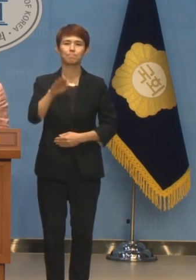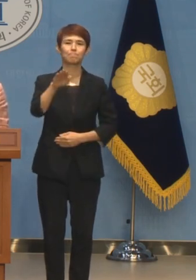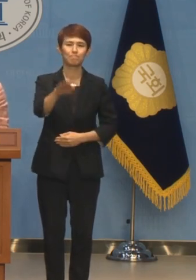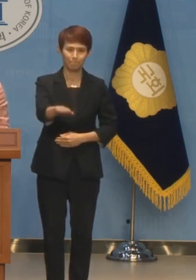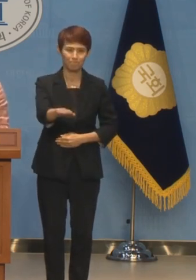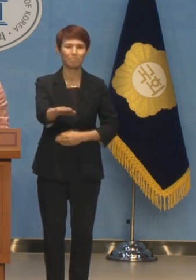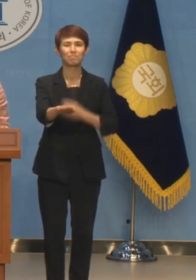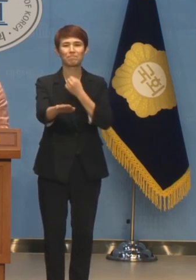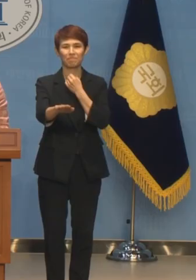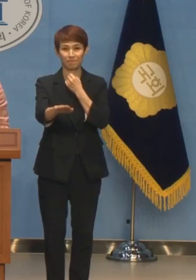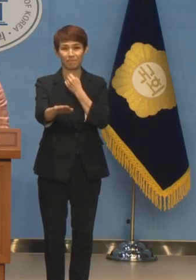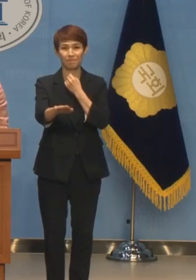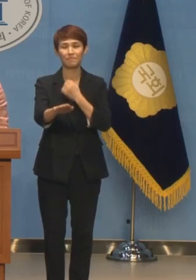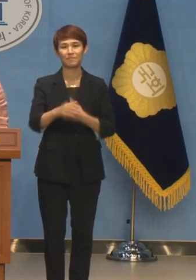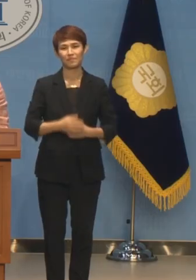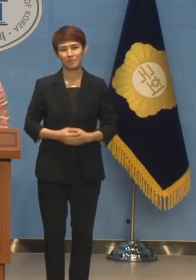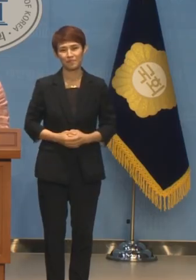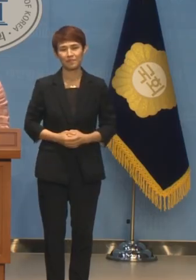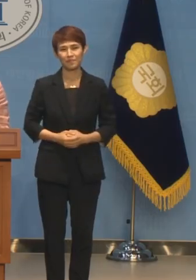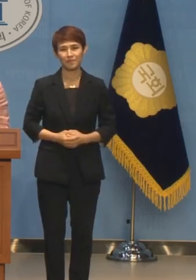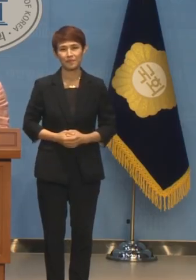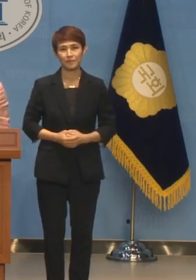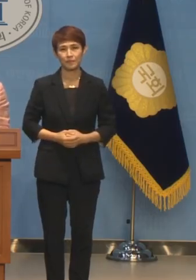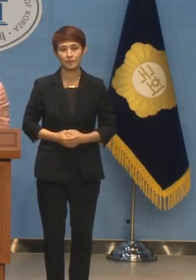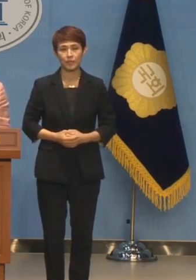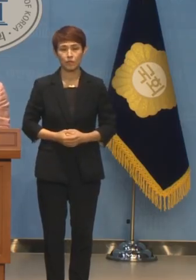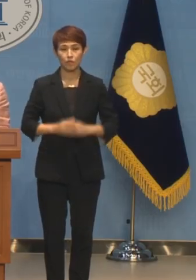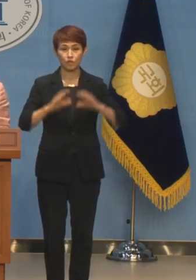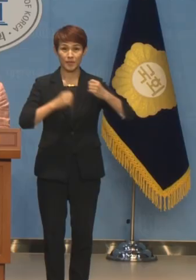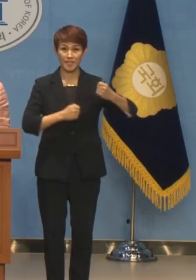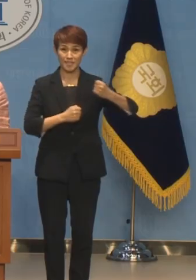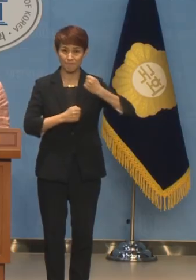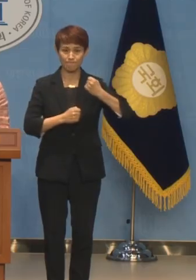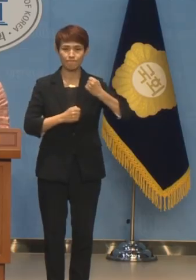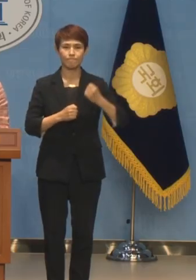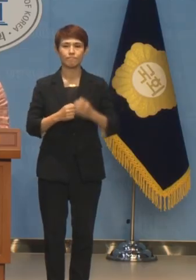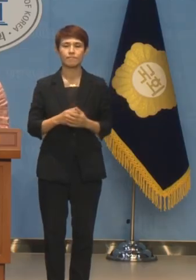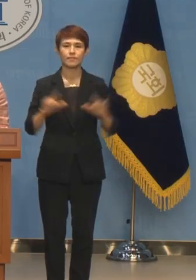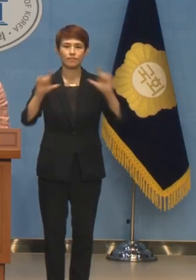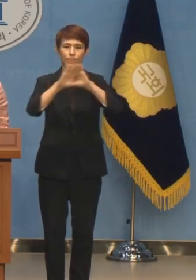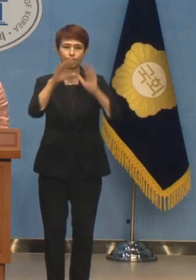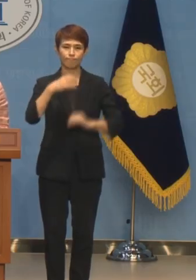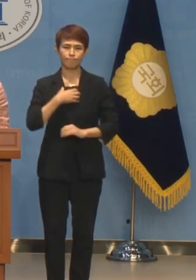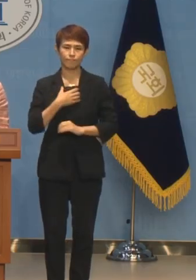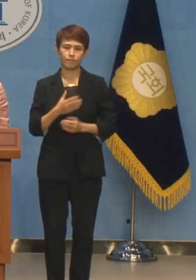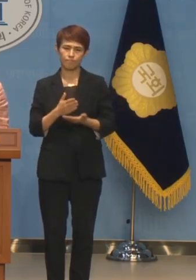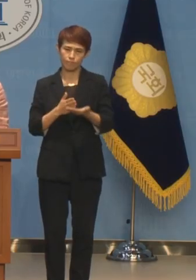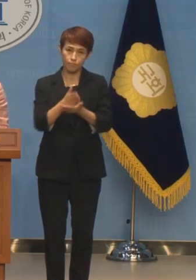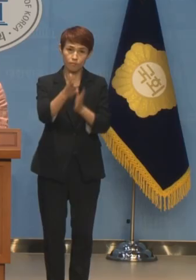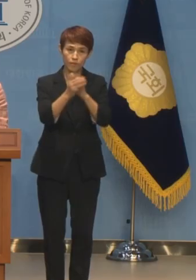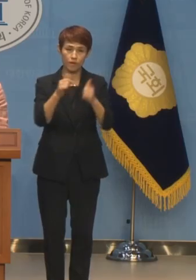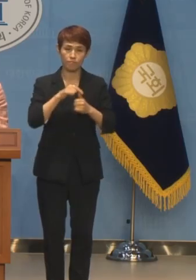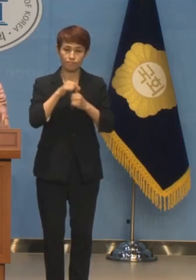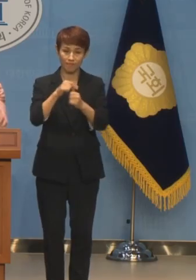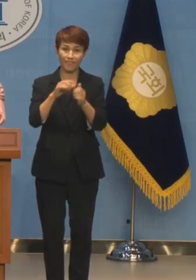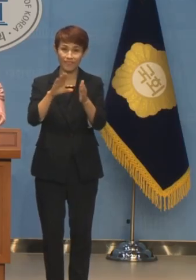내딛고자 이 자리에 섰습니다. 제가 국민의힘 기후변화 전문가로 영입될 당시